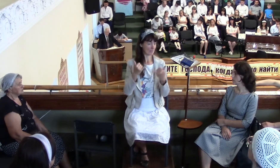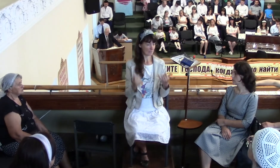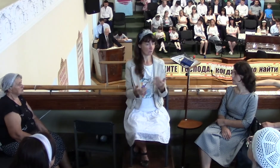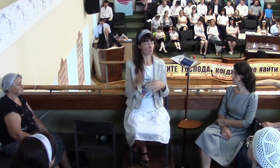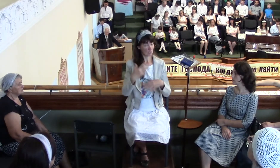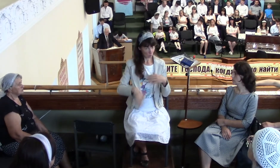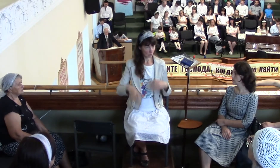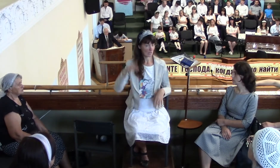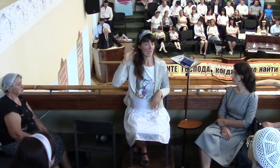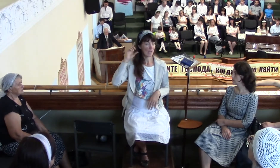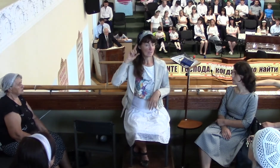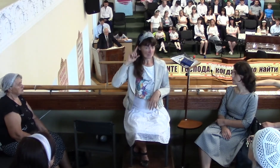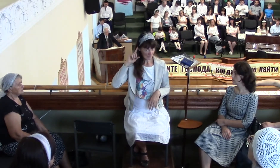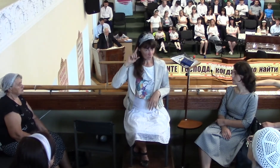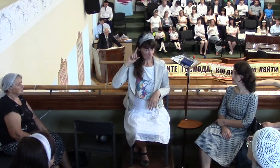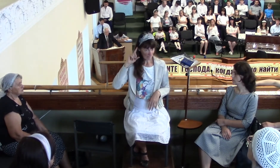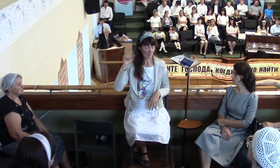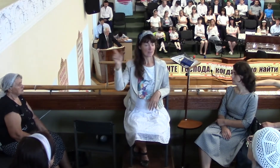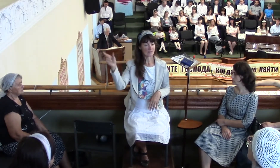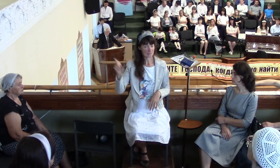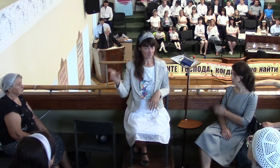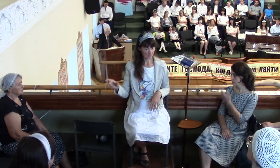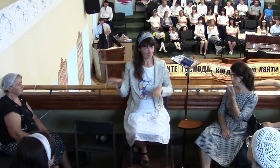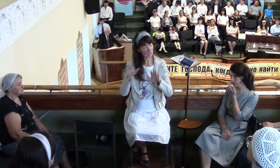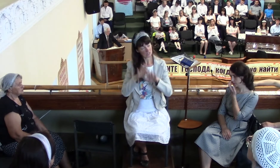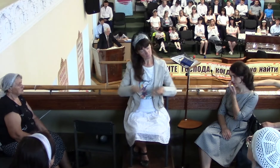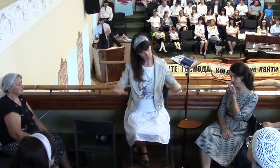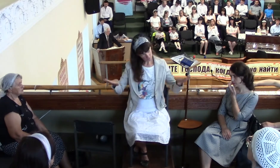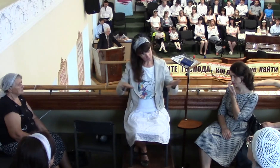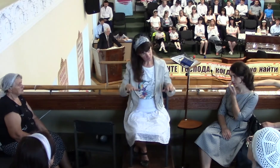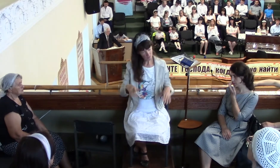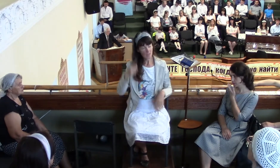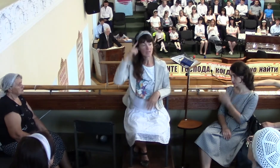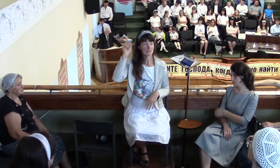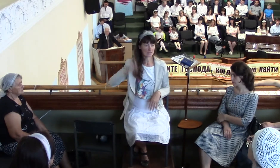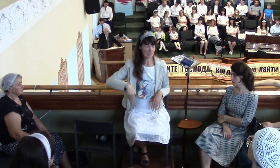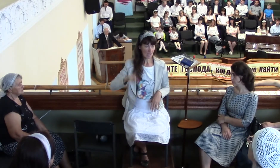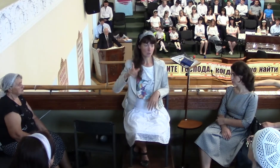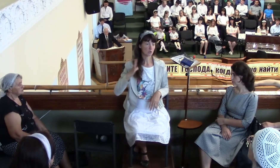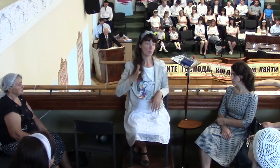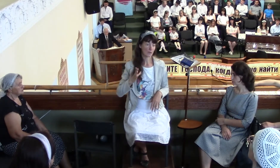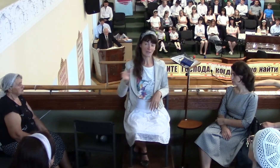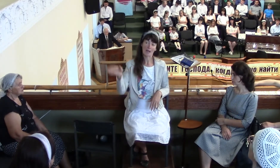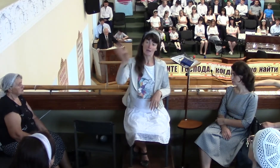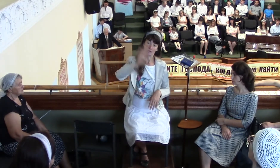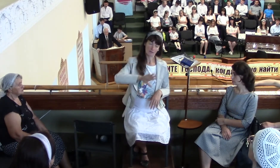пение. Что произошло на Голгофе? На Голгофе